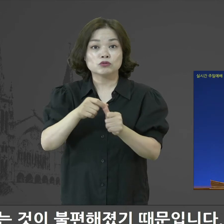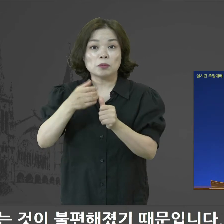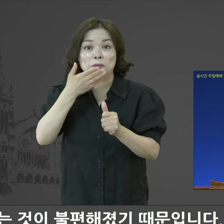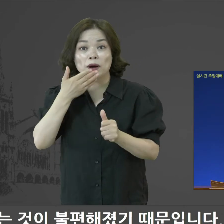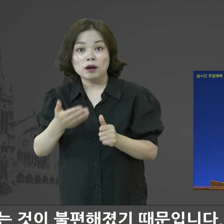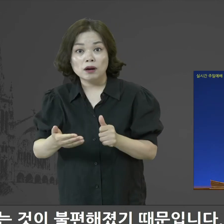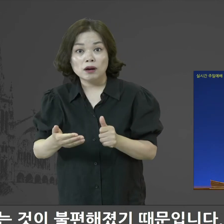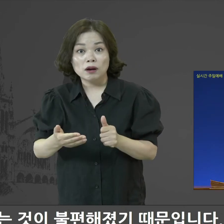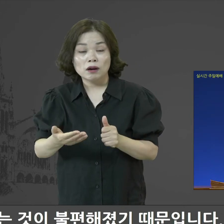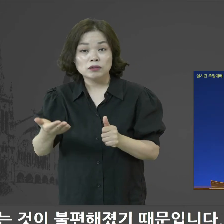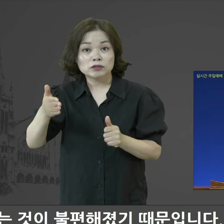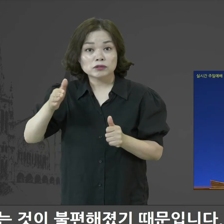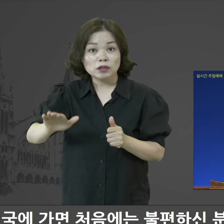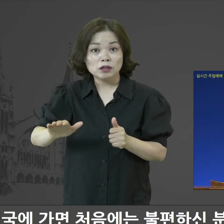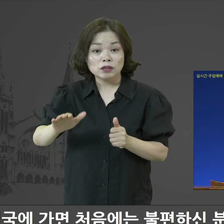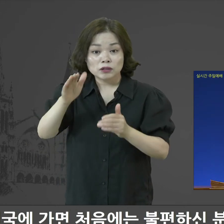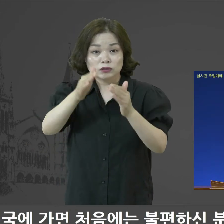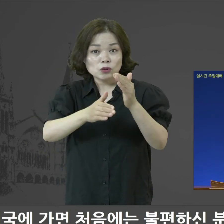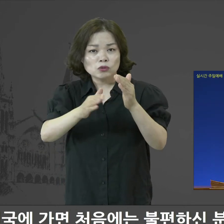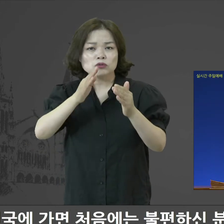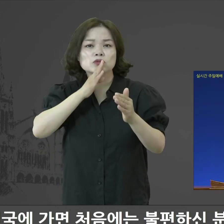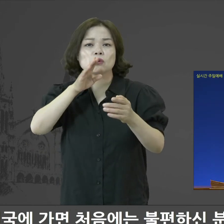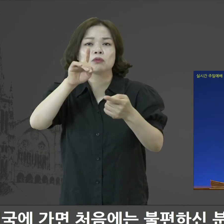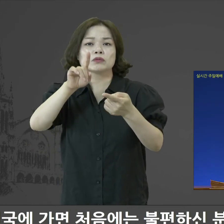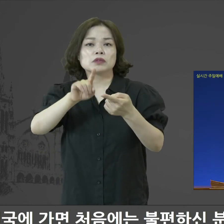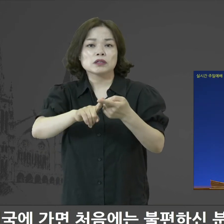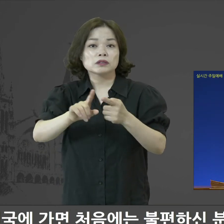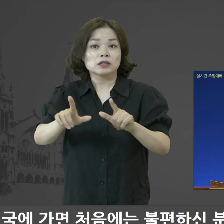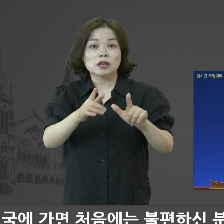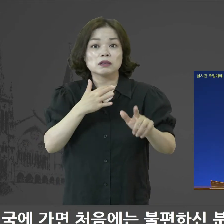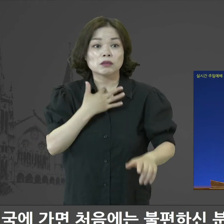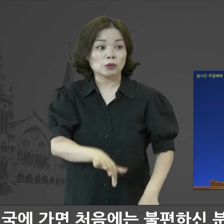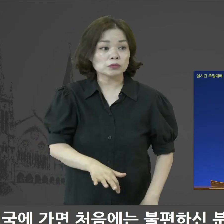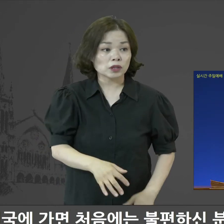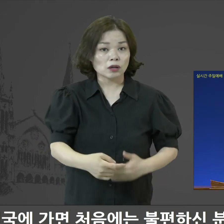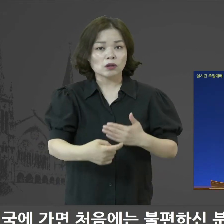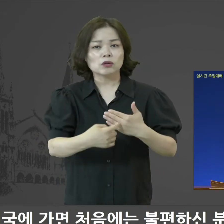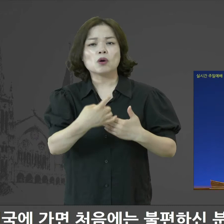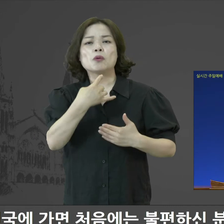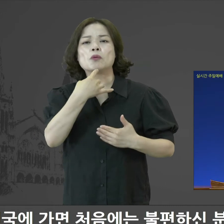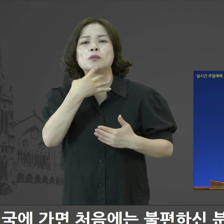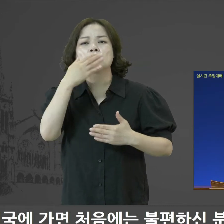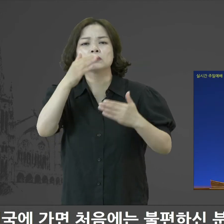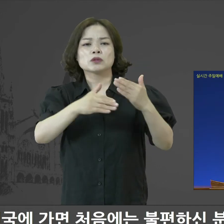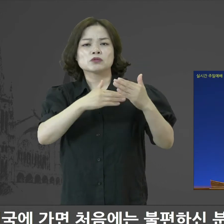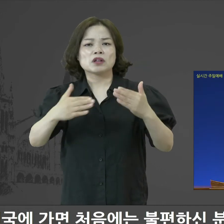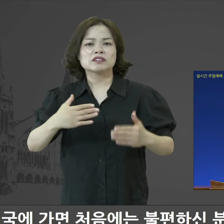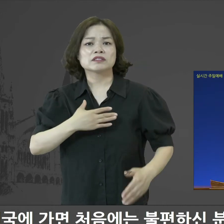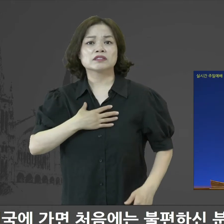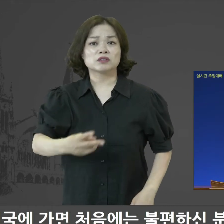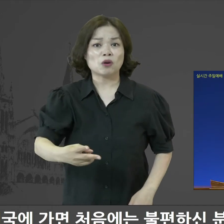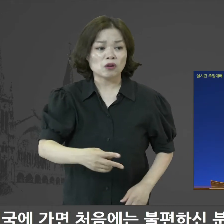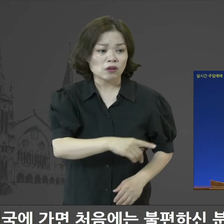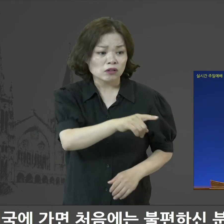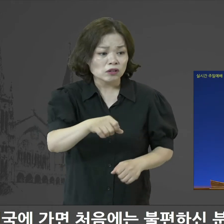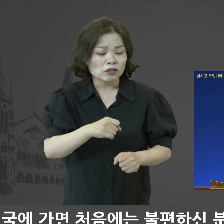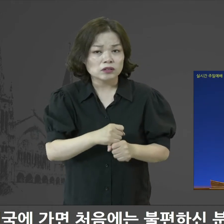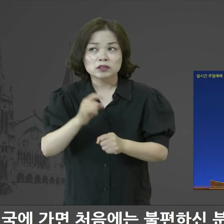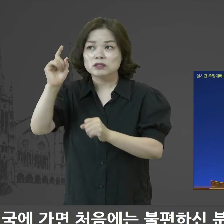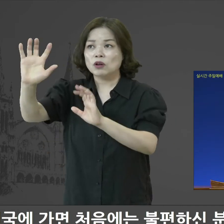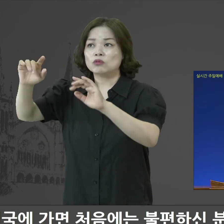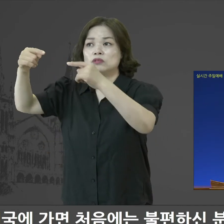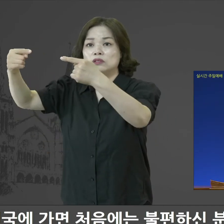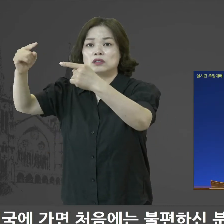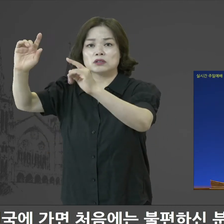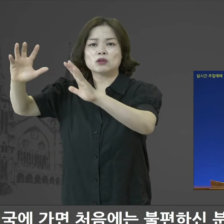받았어. 근데 성도답게 살아본 적이 없어. 겉으로만 성도답게 산 척을 했어. 그리고 천국 가면요,